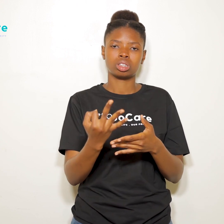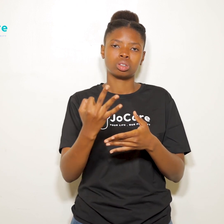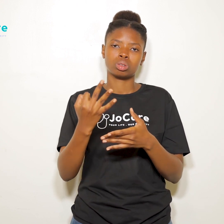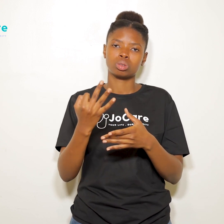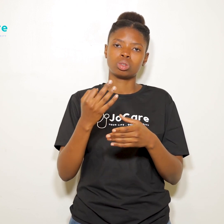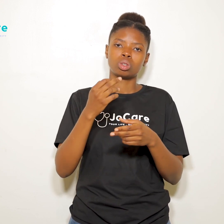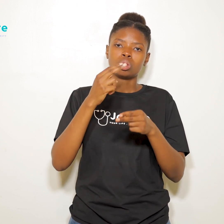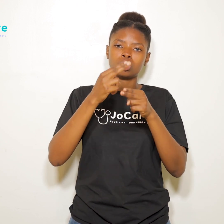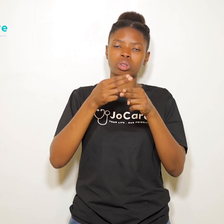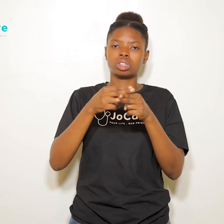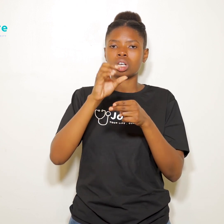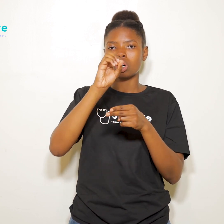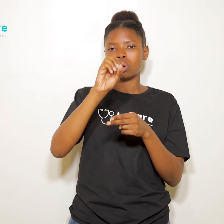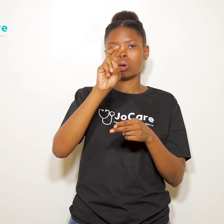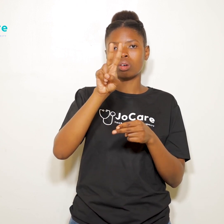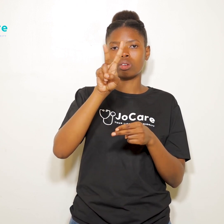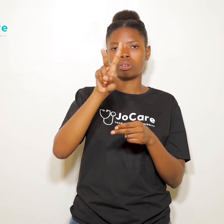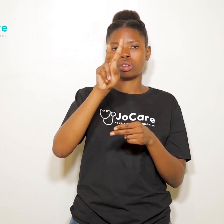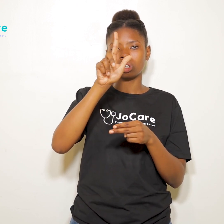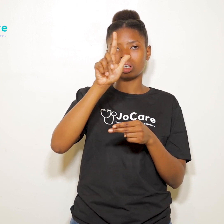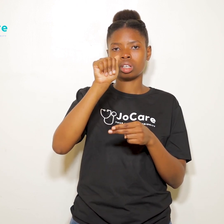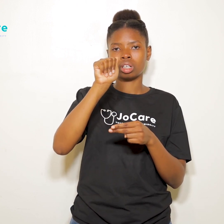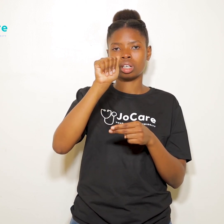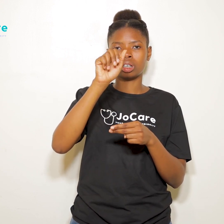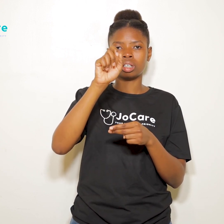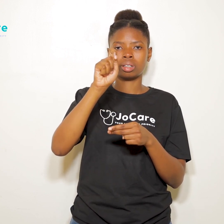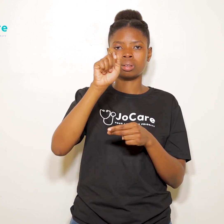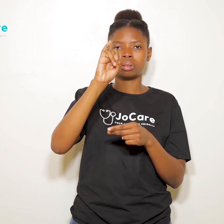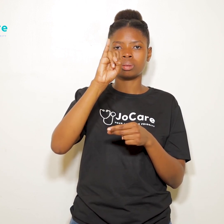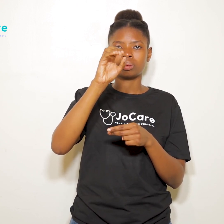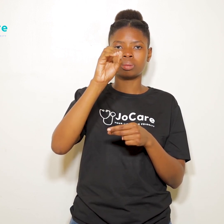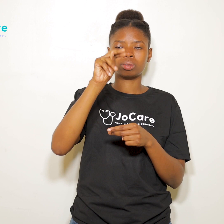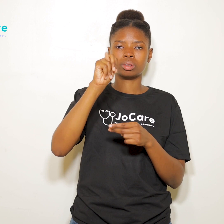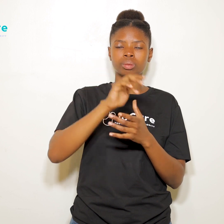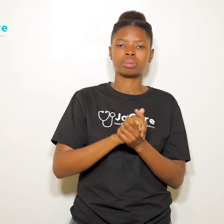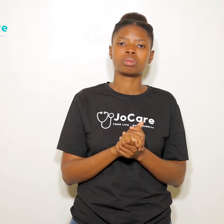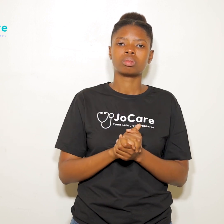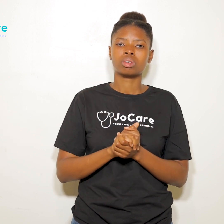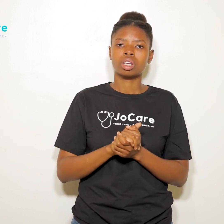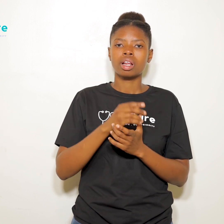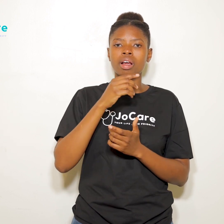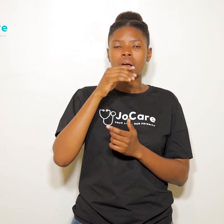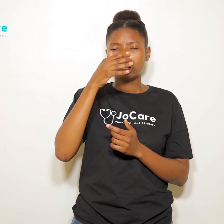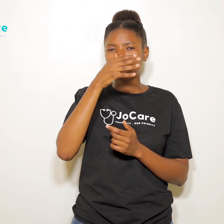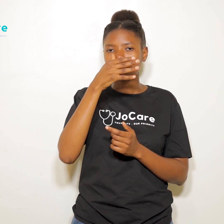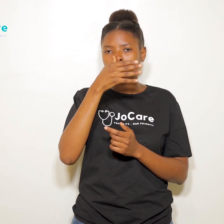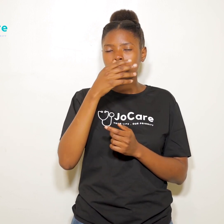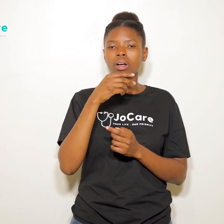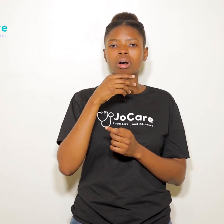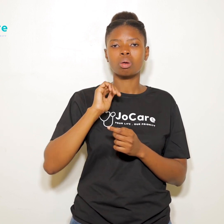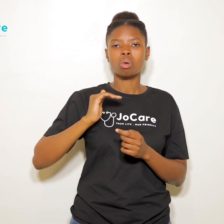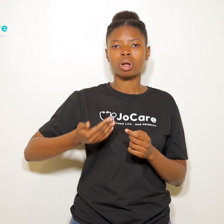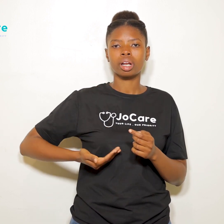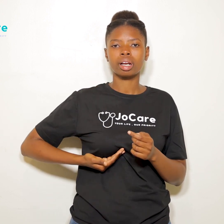mu rurimi rw'igifaransa, ari cya gihe intangangore noneho iba imaze guhisha ikarekurwa na ya